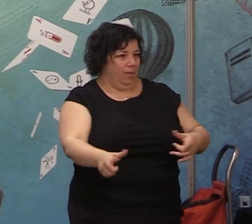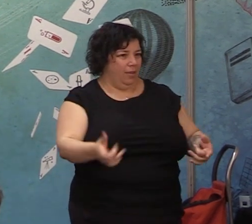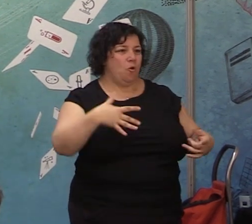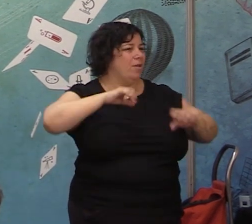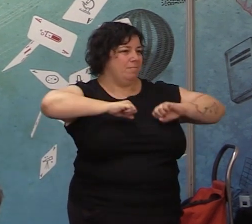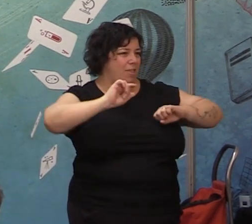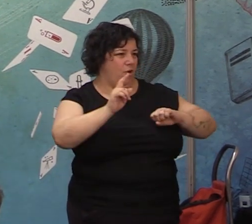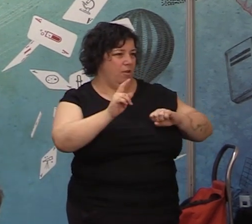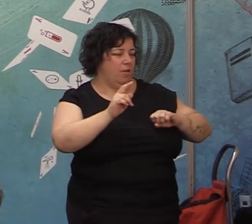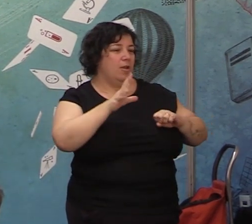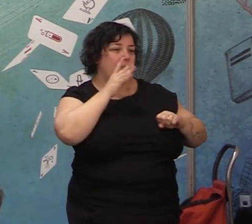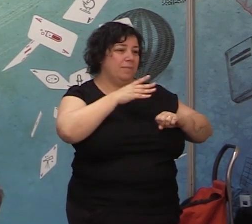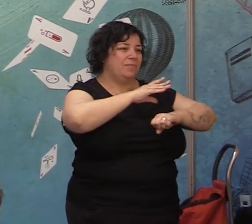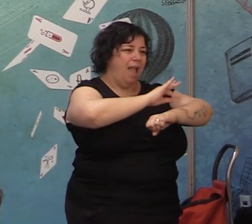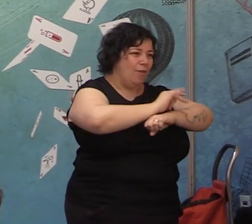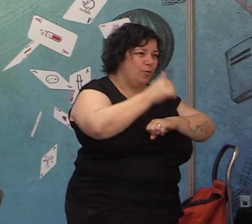diabetes gestacional,